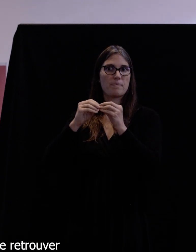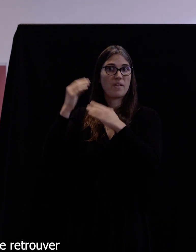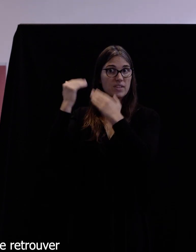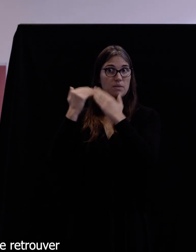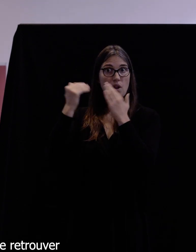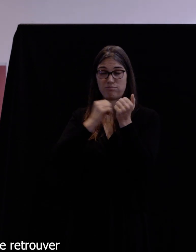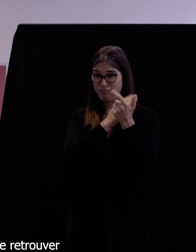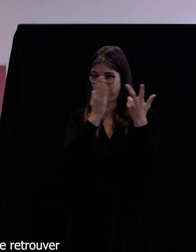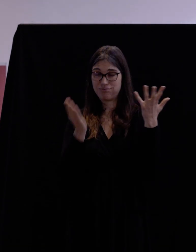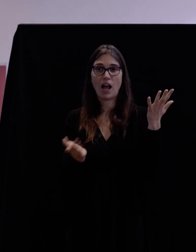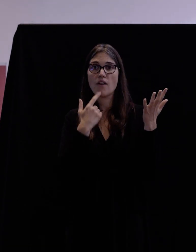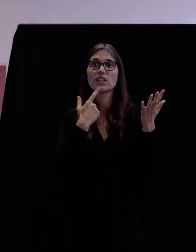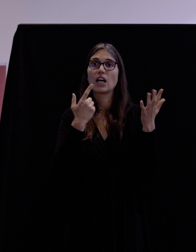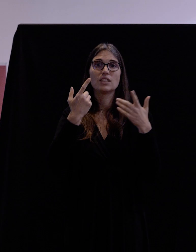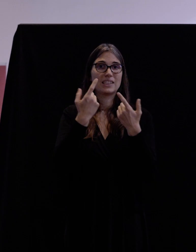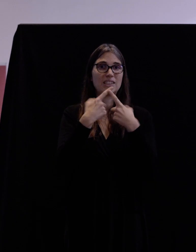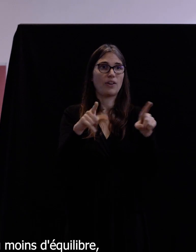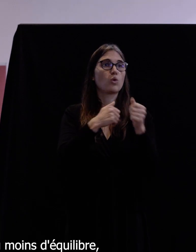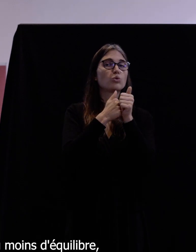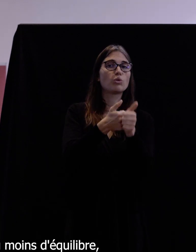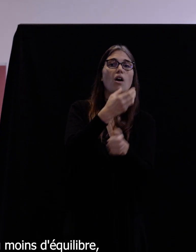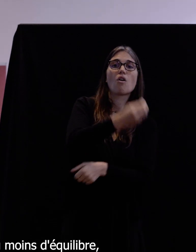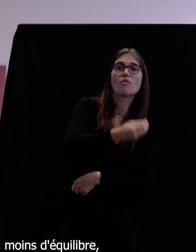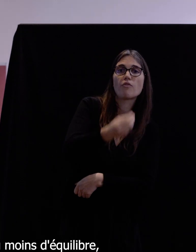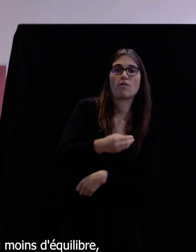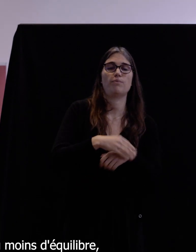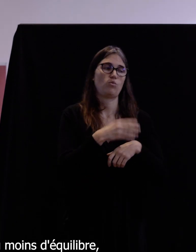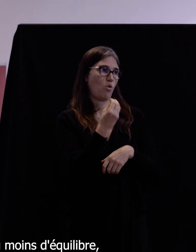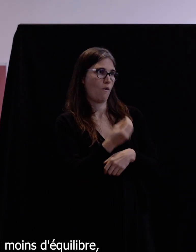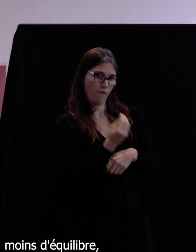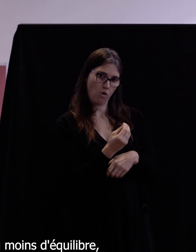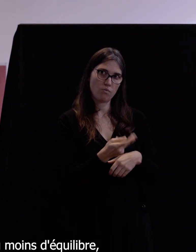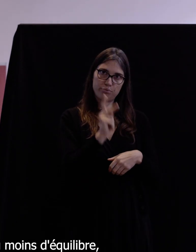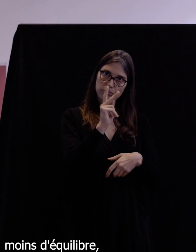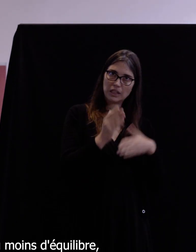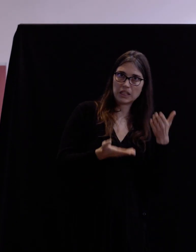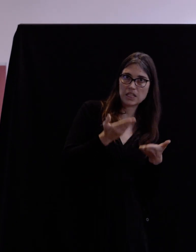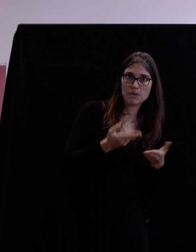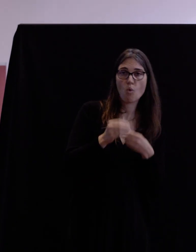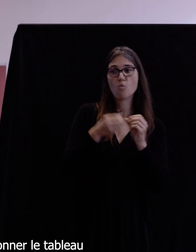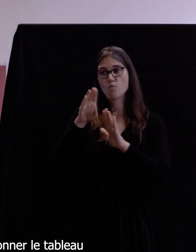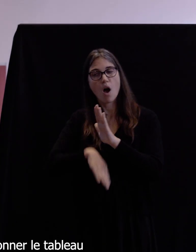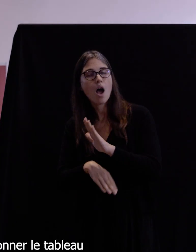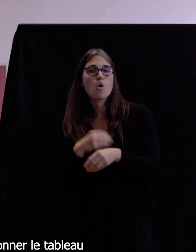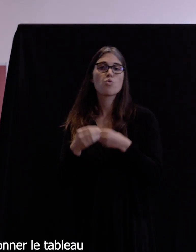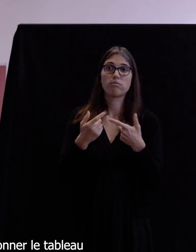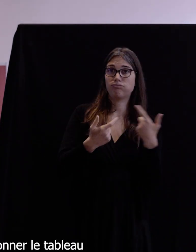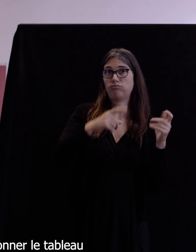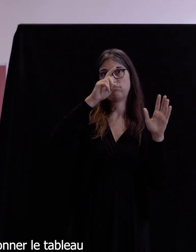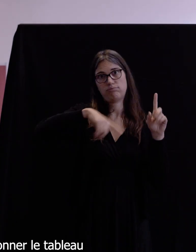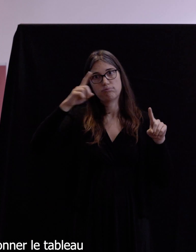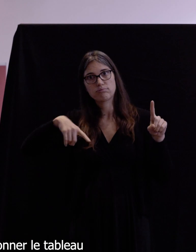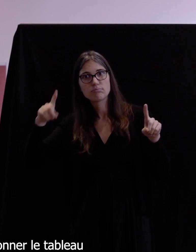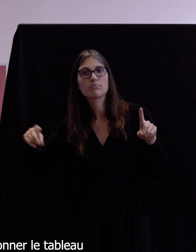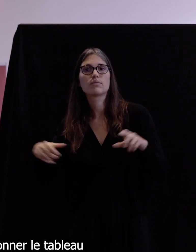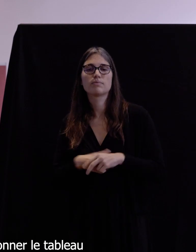retrouver forcément chez tous les enfants. Donc il y a des enfants qui vont avoir plus ou moins d'équilibre, plus ou moins de soucis, et donc on peut